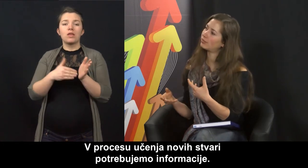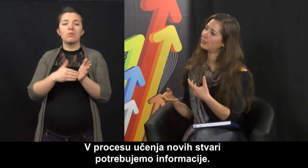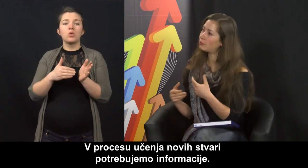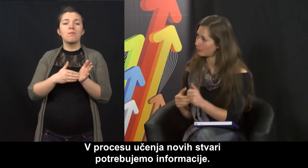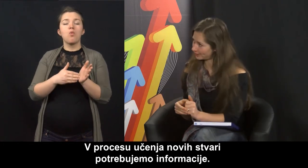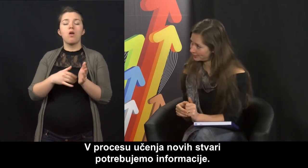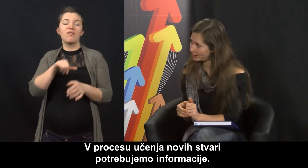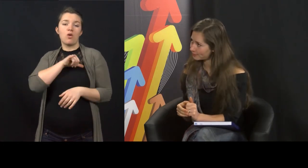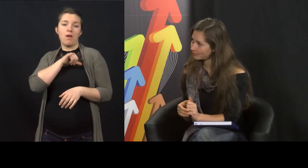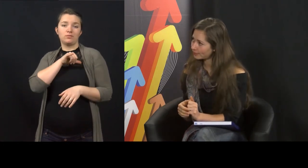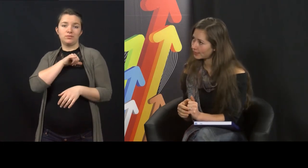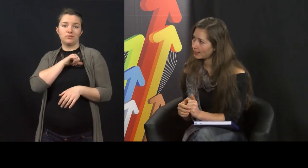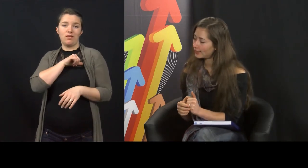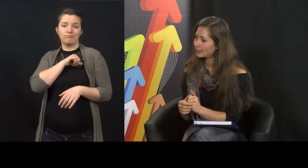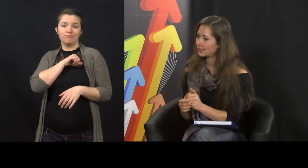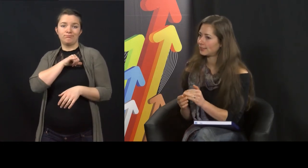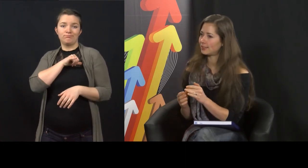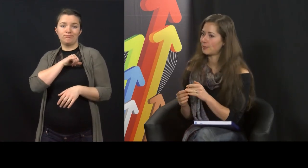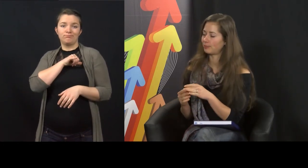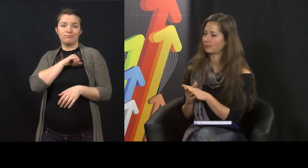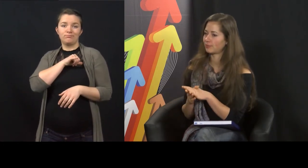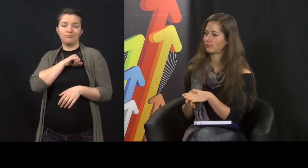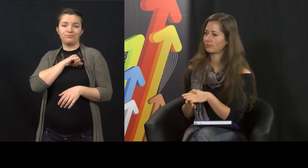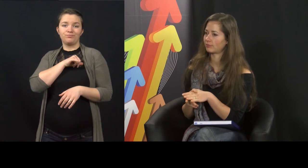potrebujemo informacije.